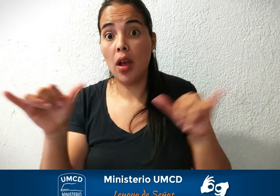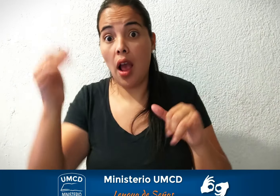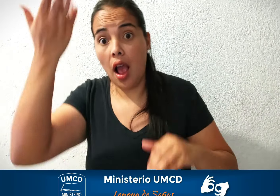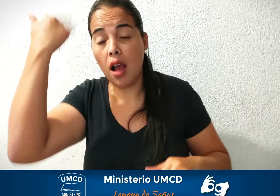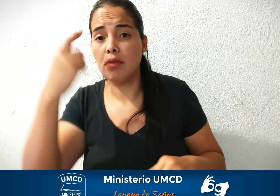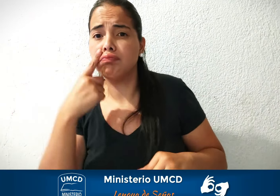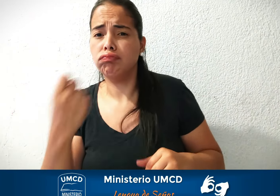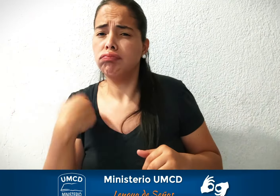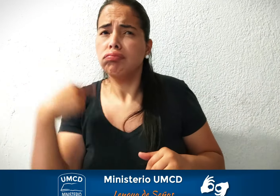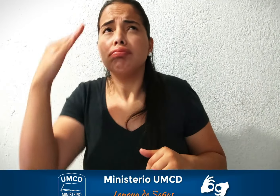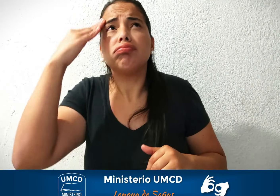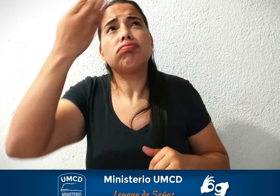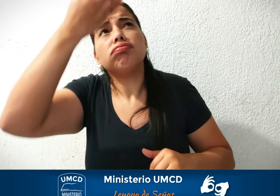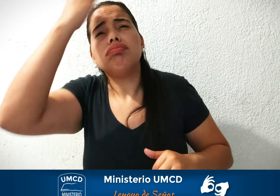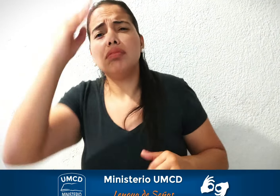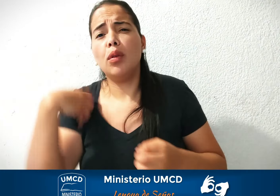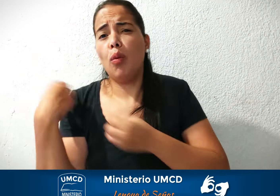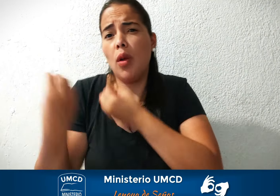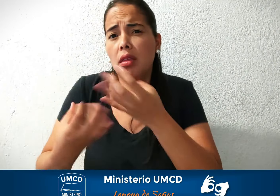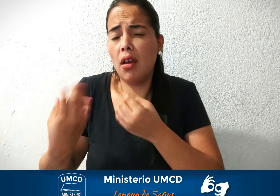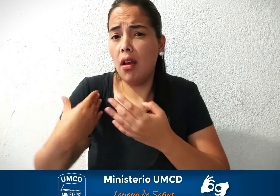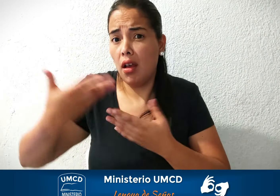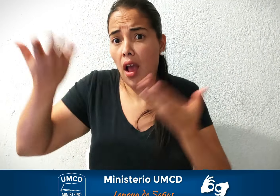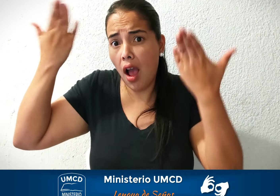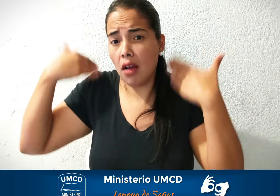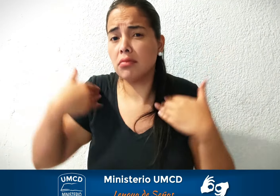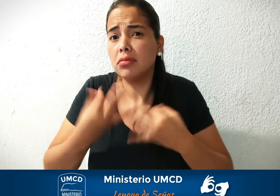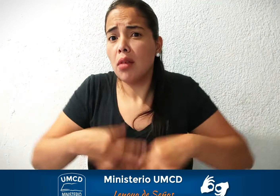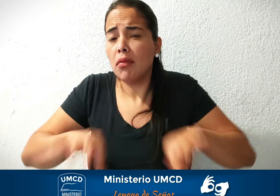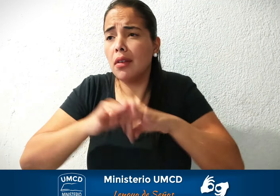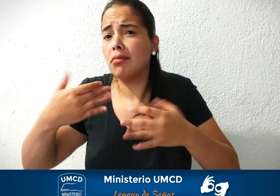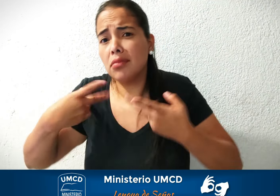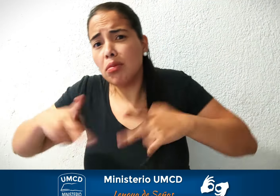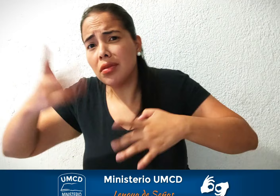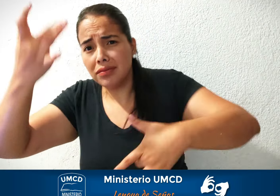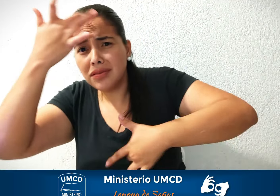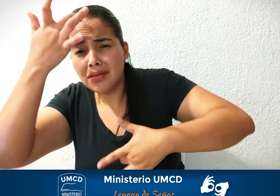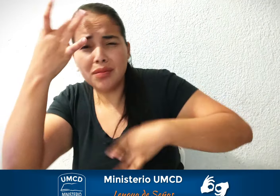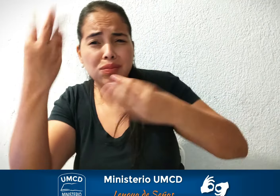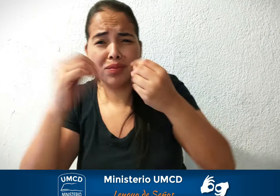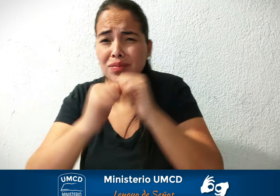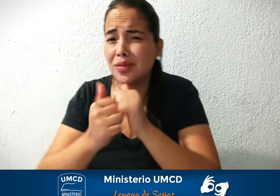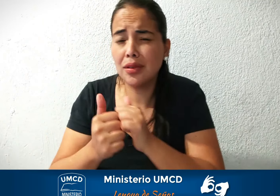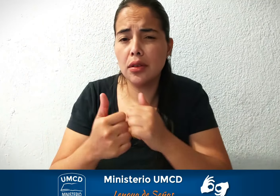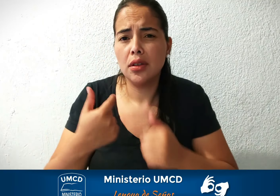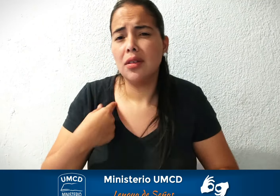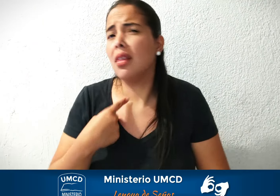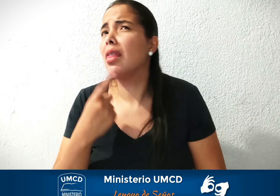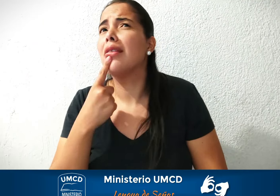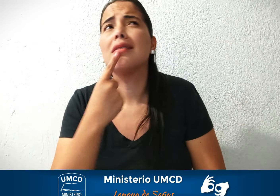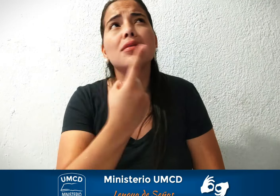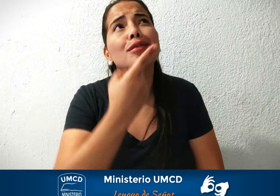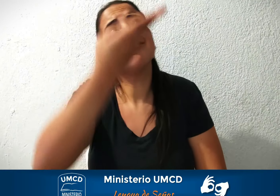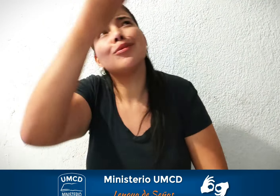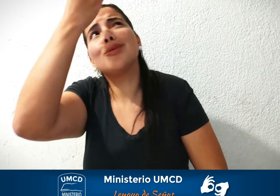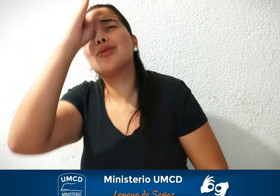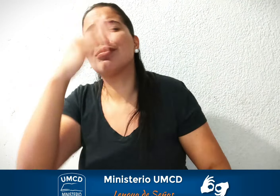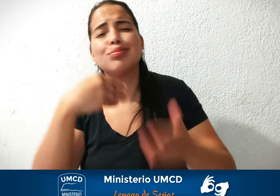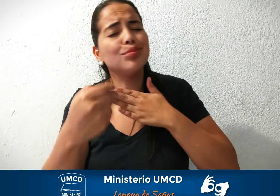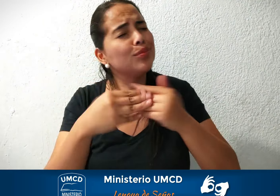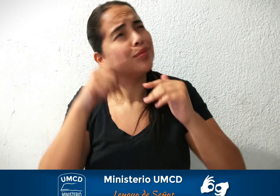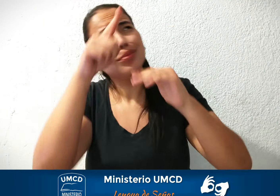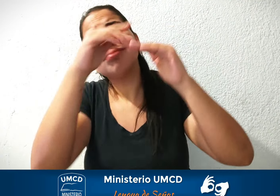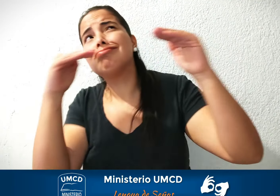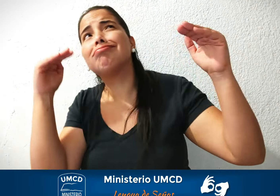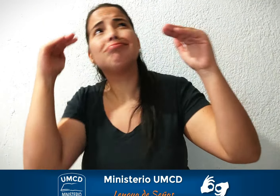comenta con respecto a la soberanía de Dios y a lo que Él puede hacer en torno a nuestra vida lo siguiente. Decir que Dios gobierna